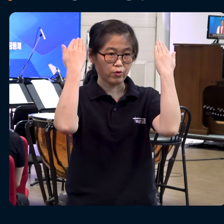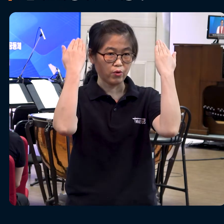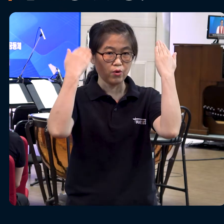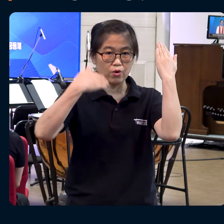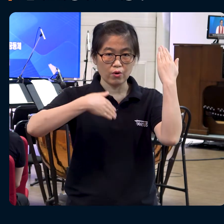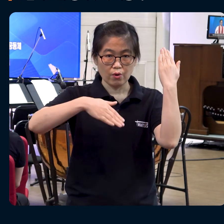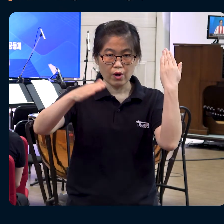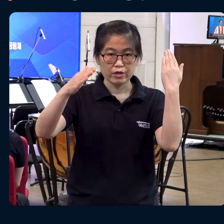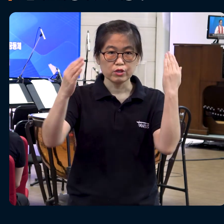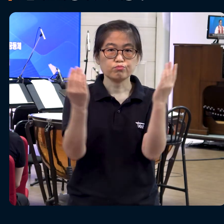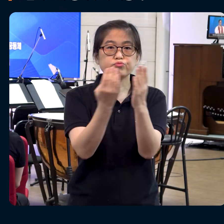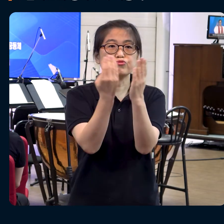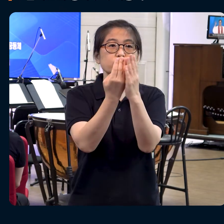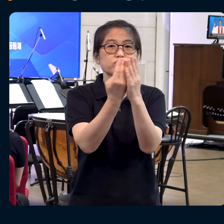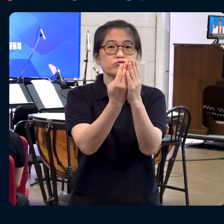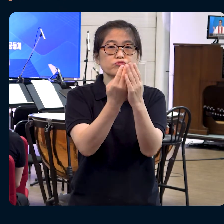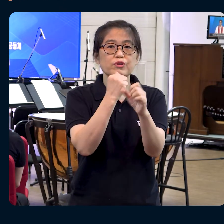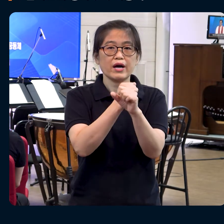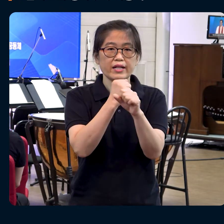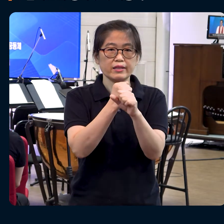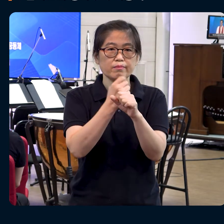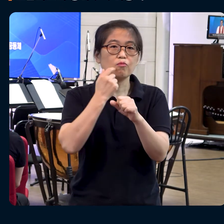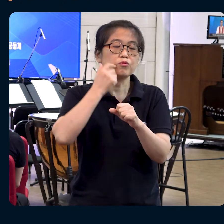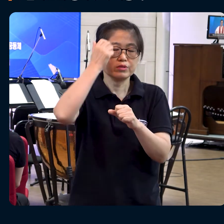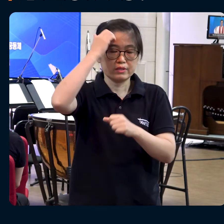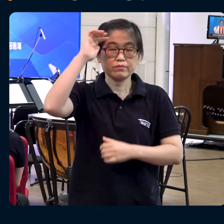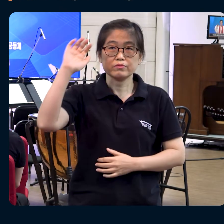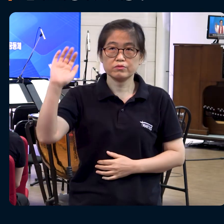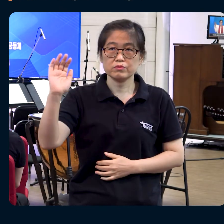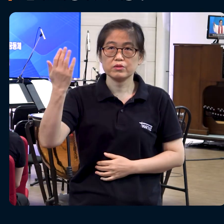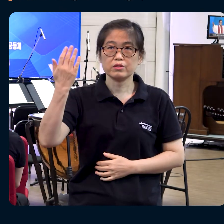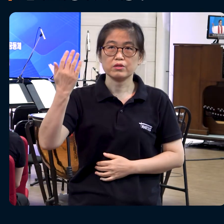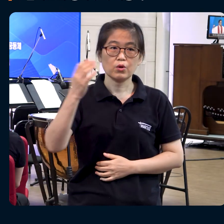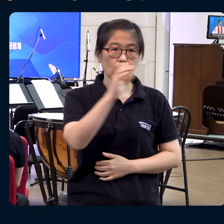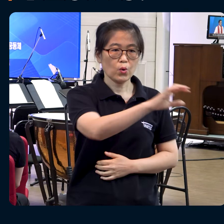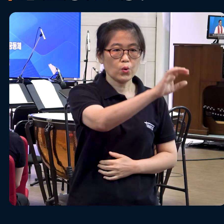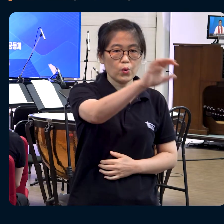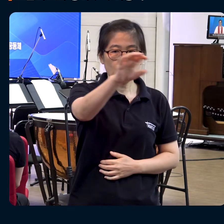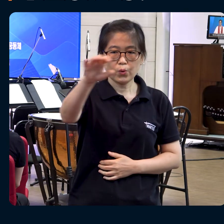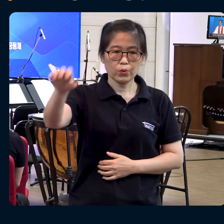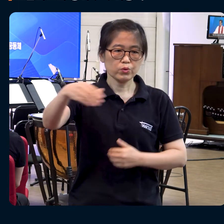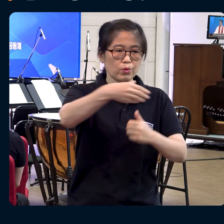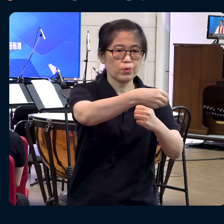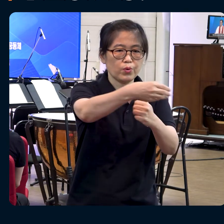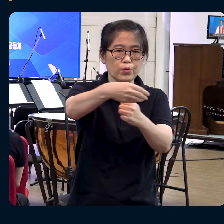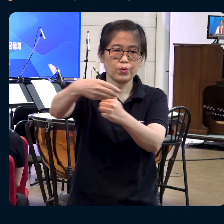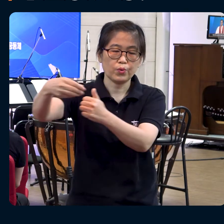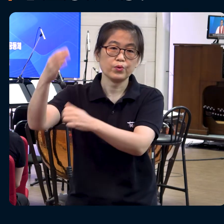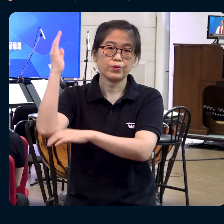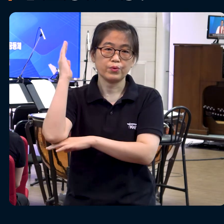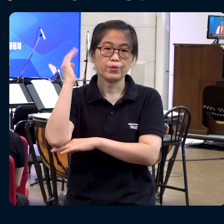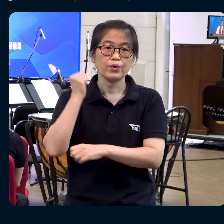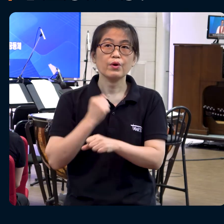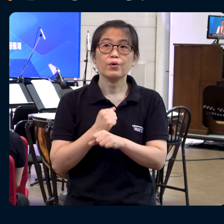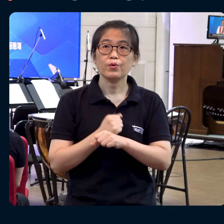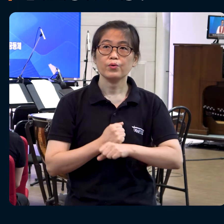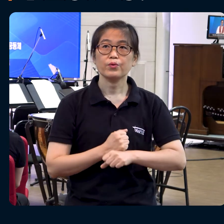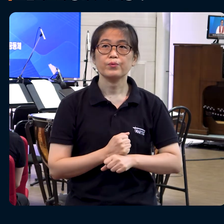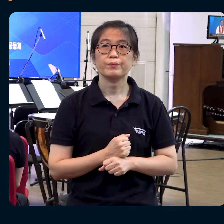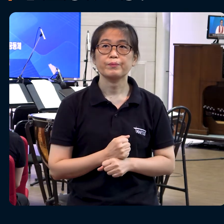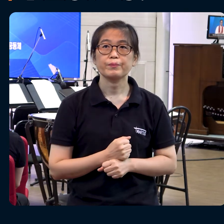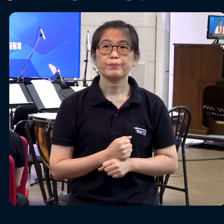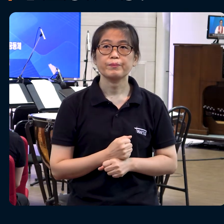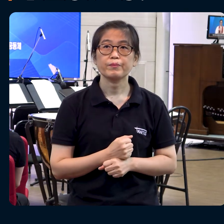갈 수 있게 되고 그래가지고 부흥사가 됐는데, 부흥사로서 굉장히 성공을 하게 됩니다. 그래서 여러 곳에 다니면서 막